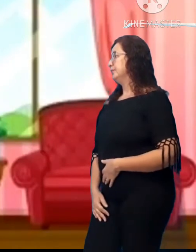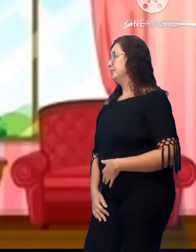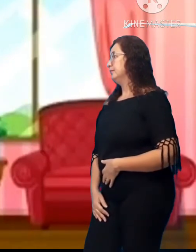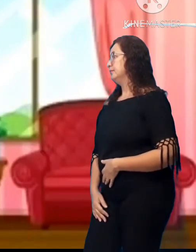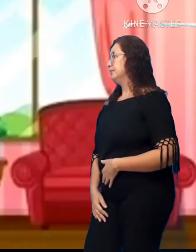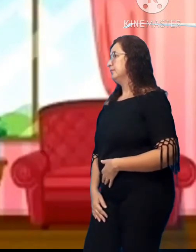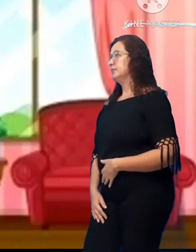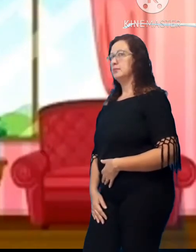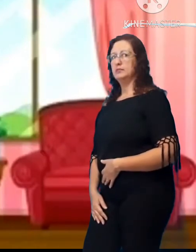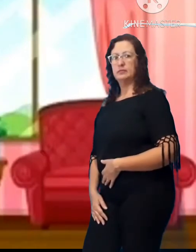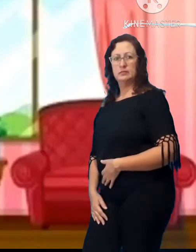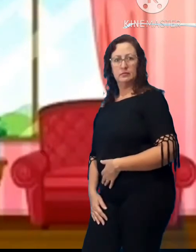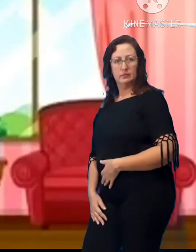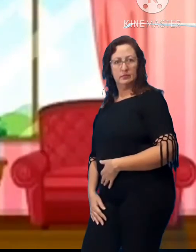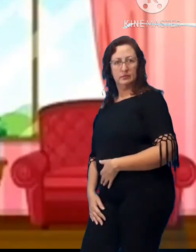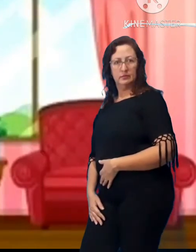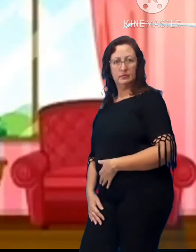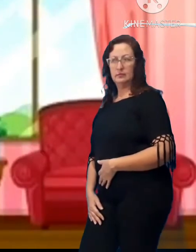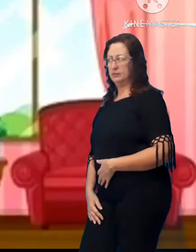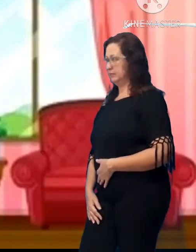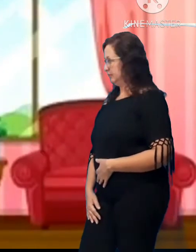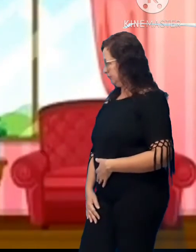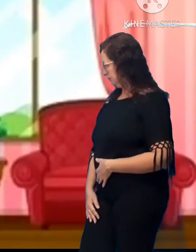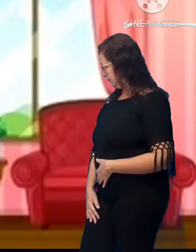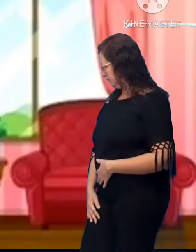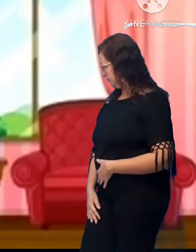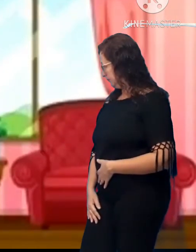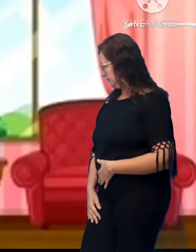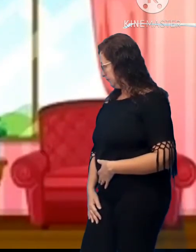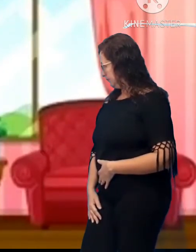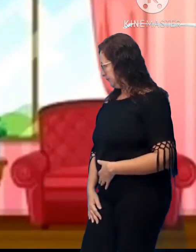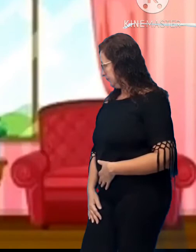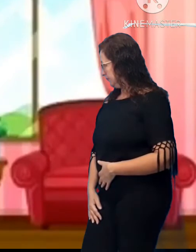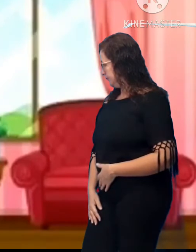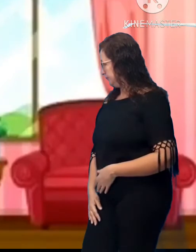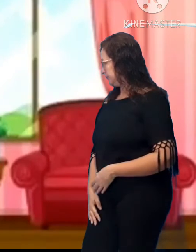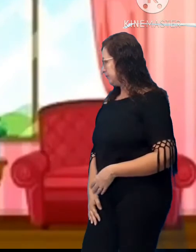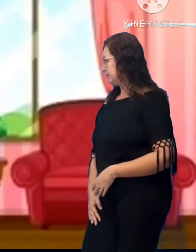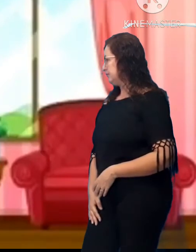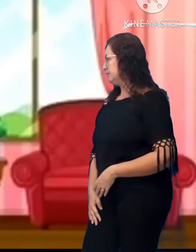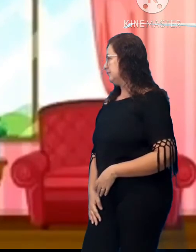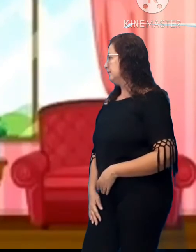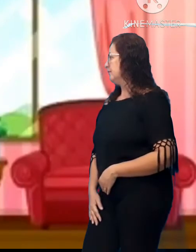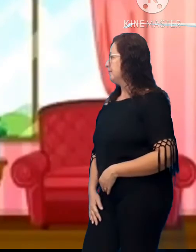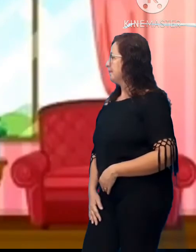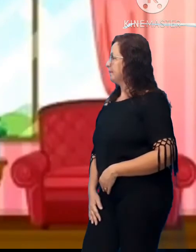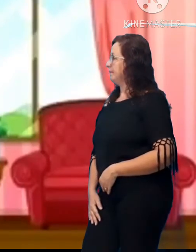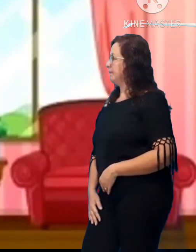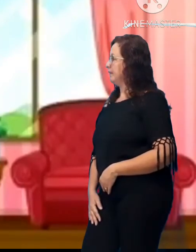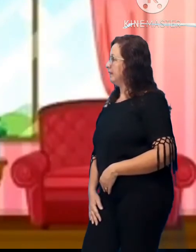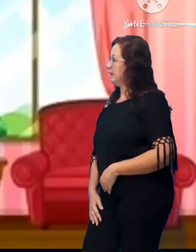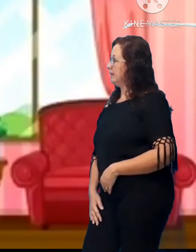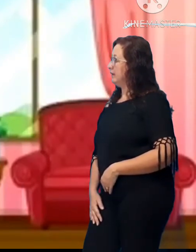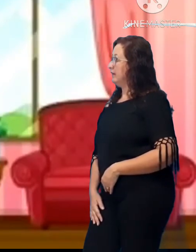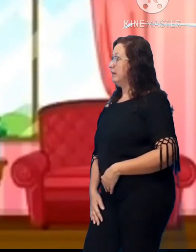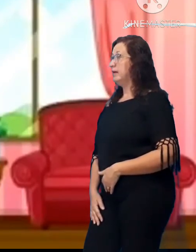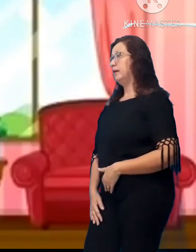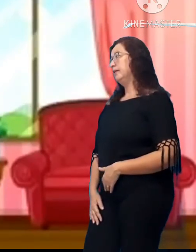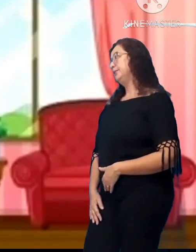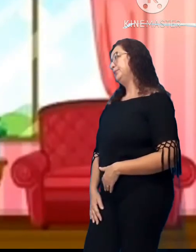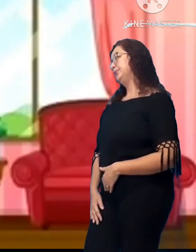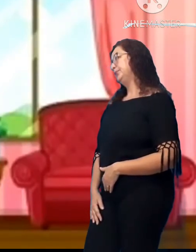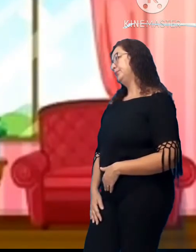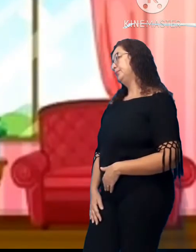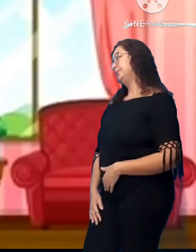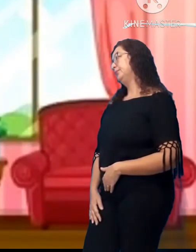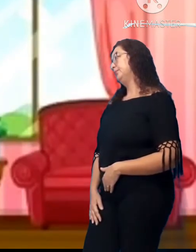minha madrinha. Sabe o que é? Eu não tenho ninguém nessa vida. Eu sou sozinha. Ninguém